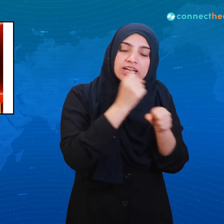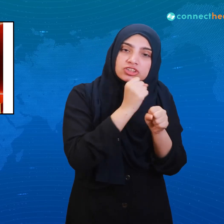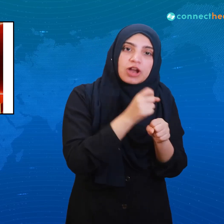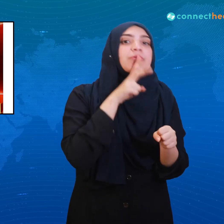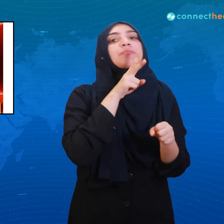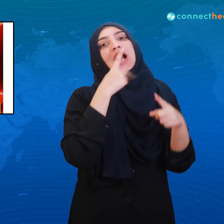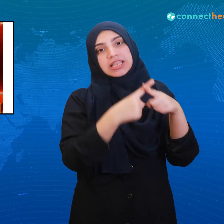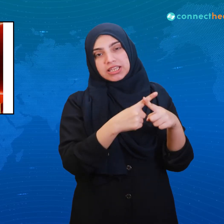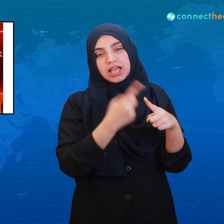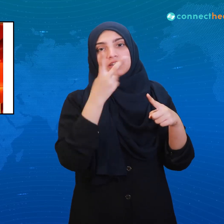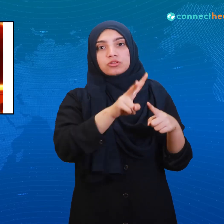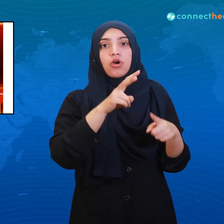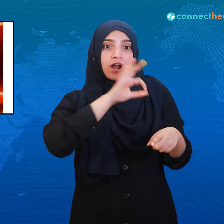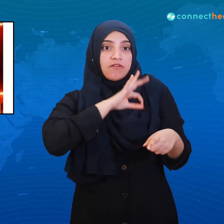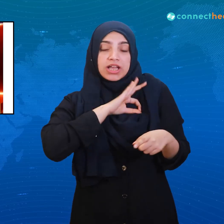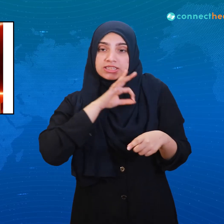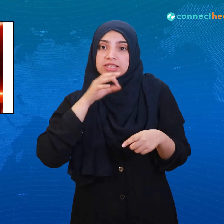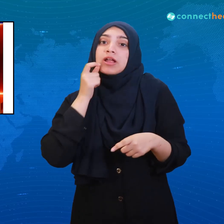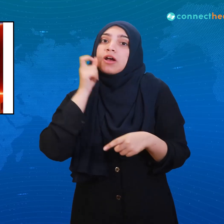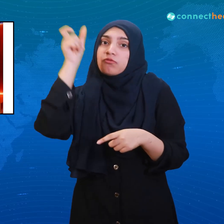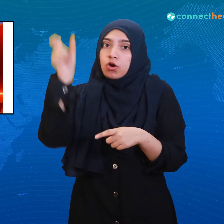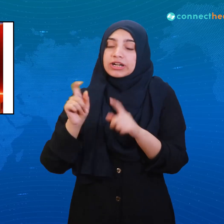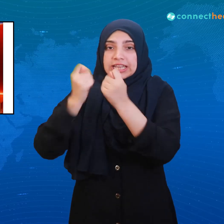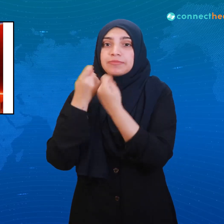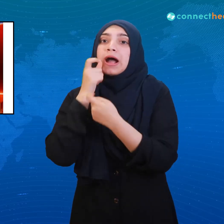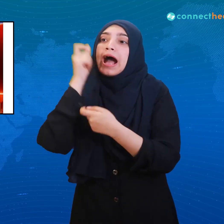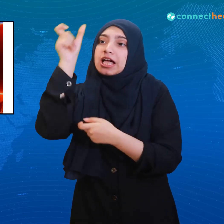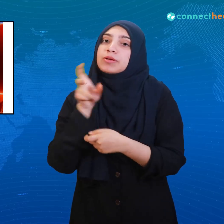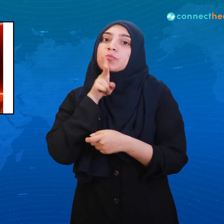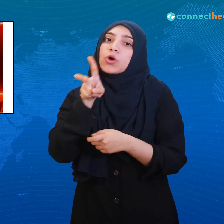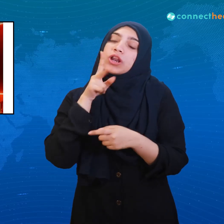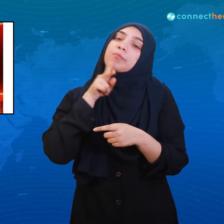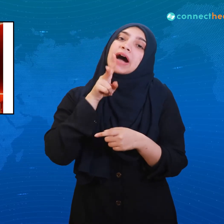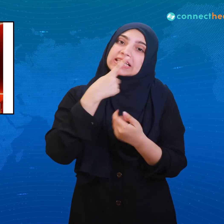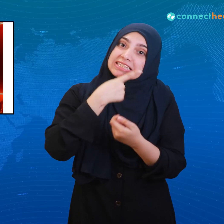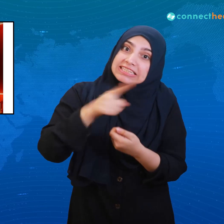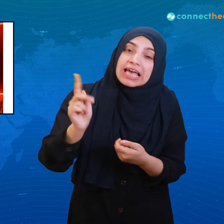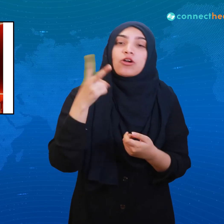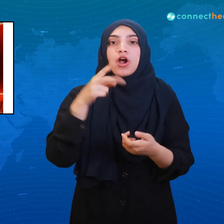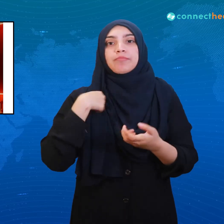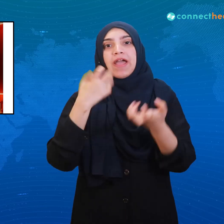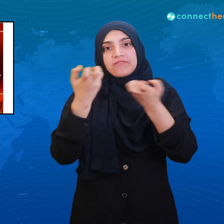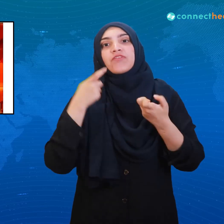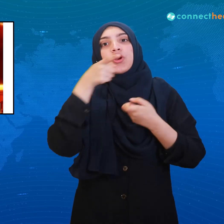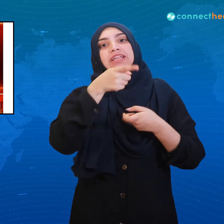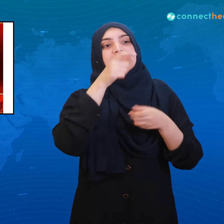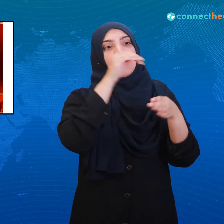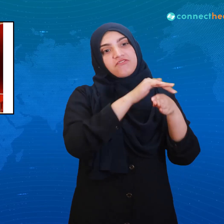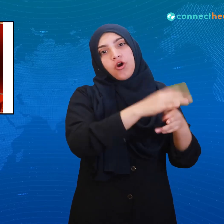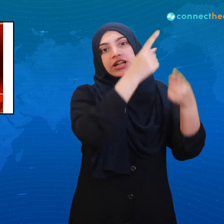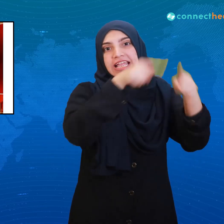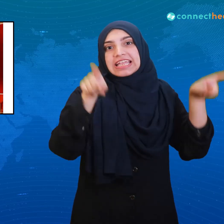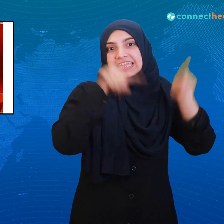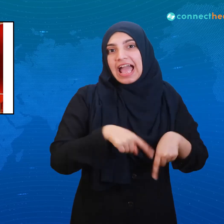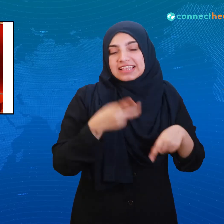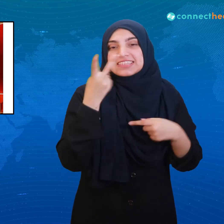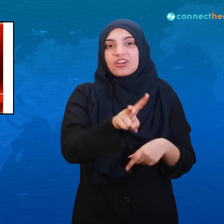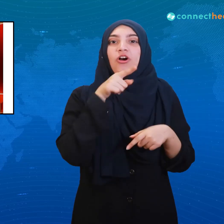गिराए। वज़ीर कानून ने जो नुकात उठाए हैं वो दुरुस्त है, वैलिड है। लिहाजा मैं रूलिंग देता हूँ कि अदम-ए-इत्तेमाद की करारदाद आइन और कौमी मुख्तारी व आज़ादी से मुनाफी